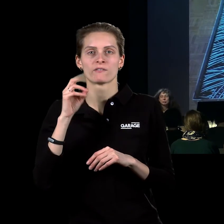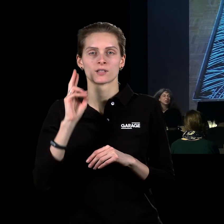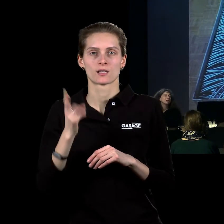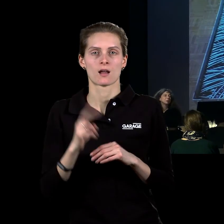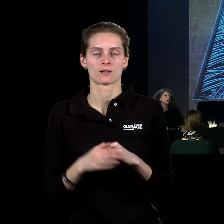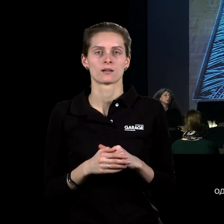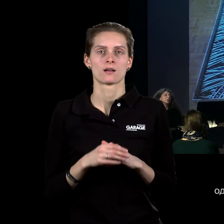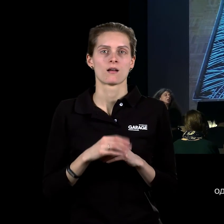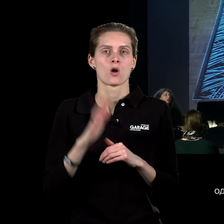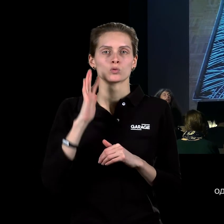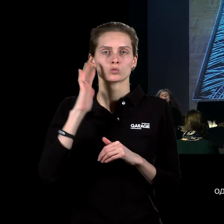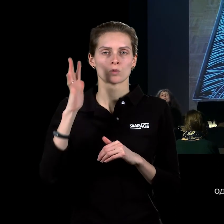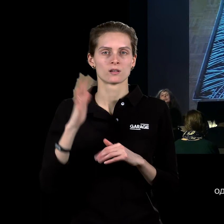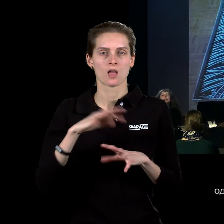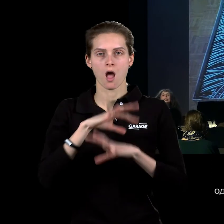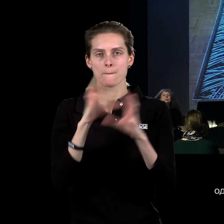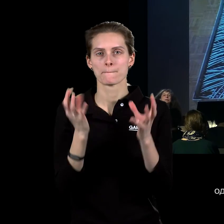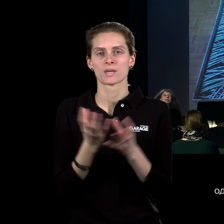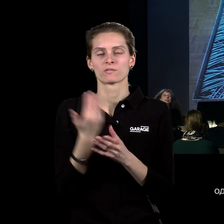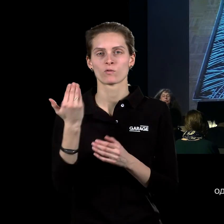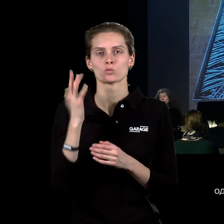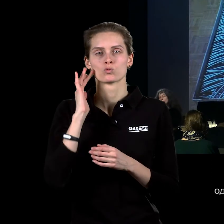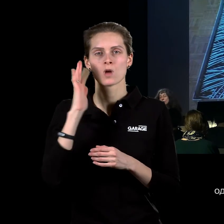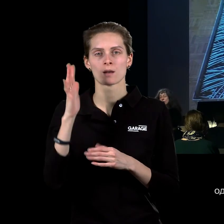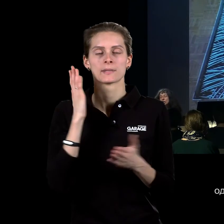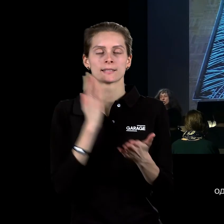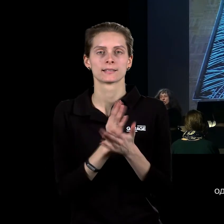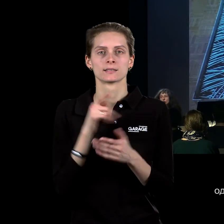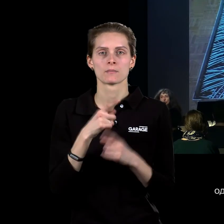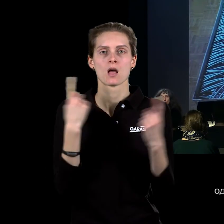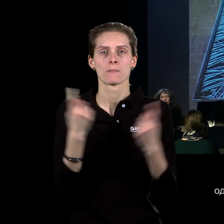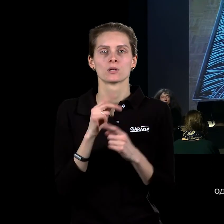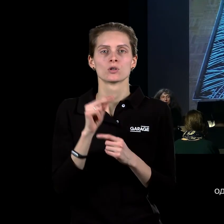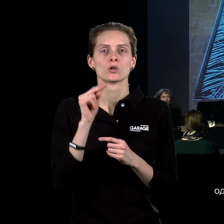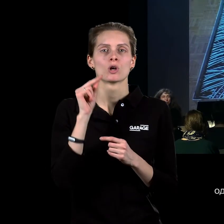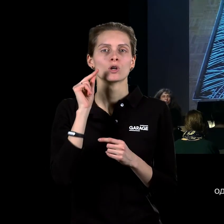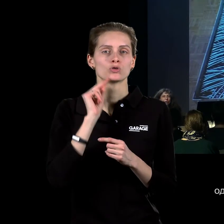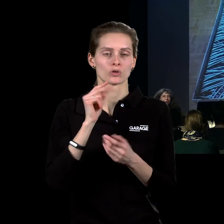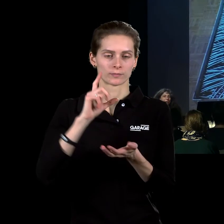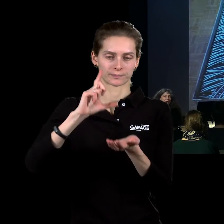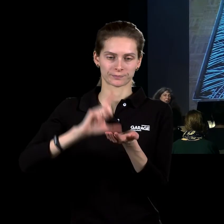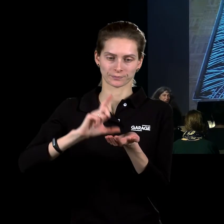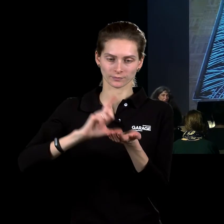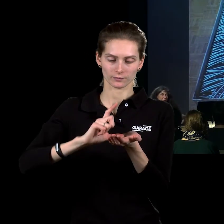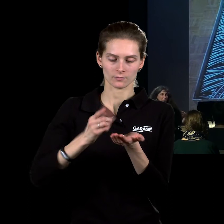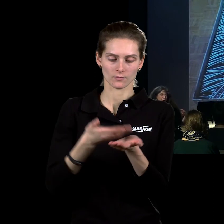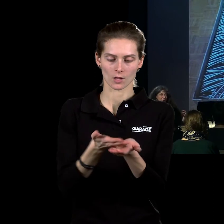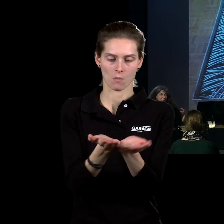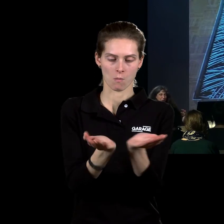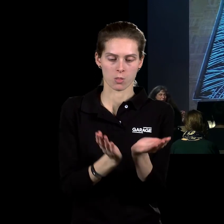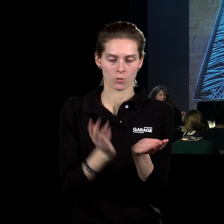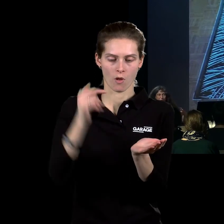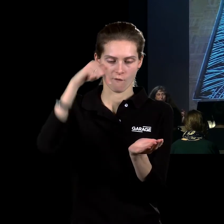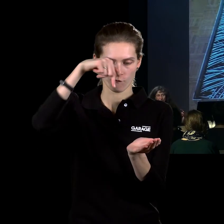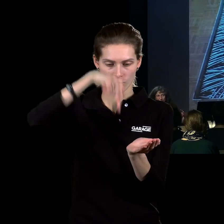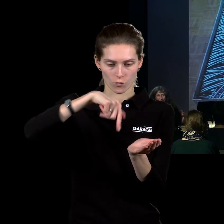сюрреалистическим объектом, одним из классических объектов сюрреализма, где есть обычная чайная чашка и на блюдце, которые изнутри